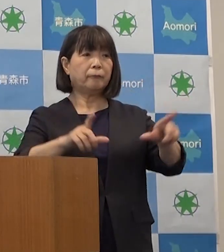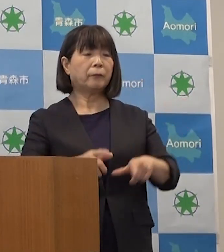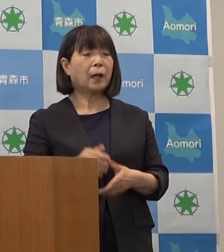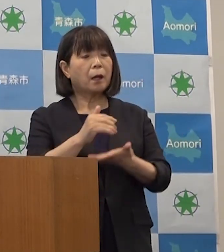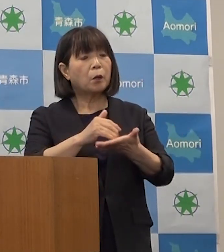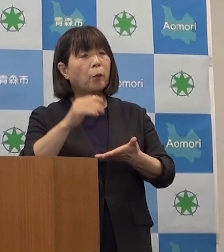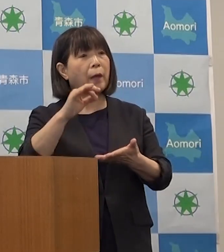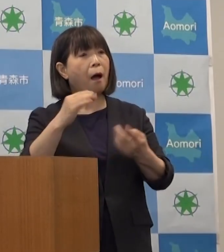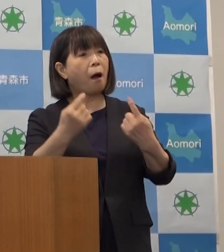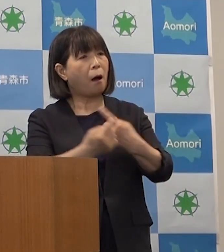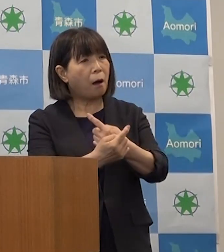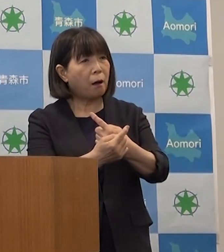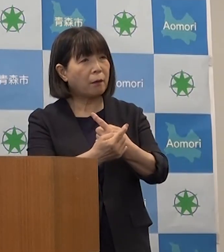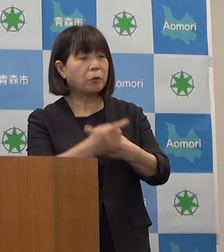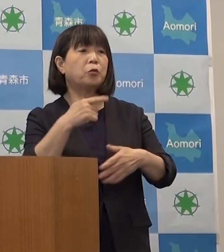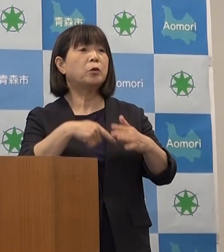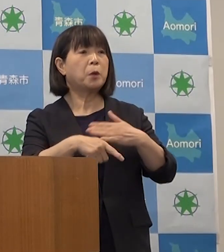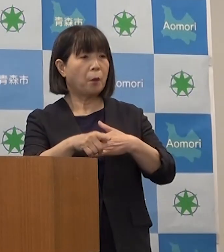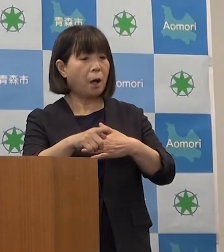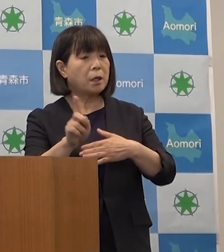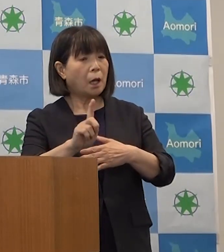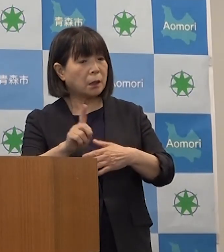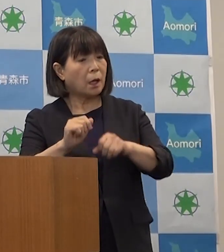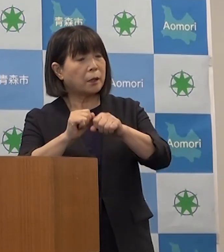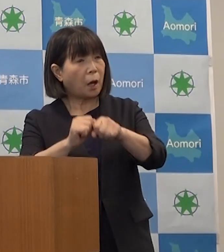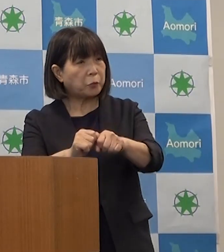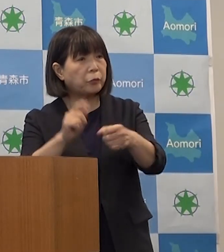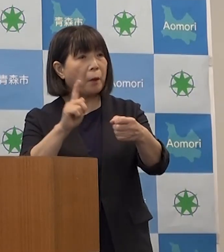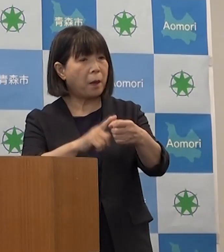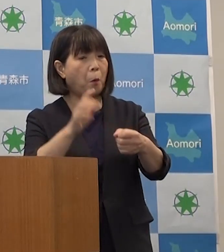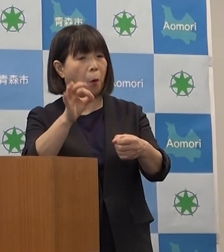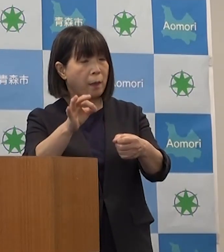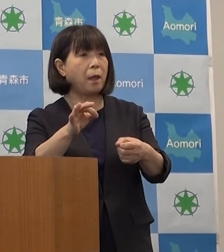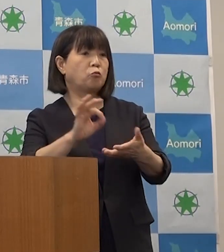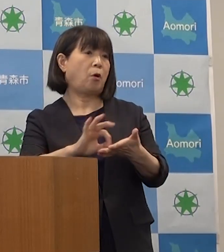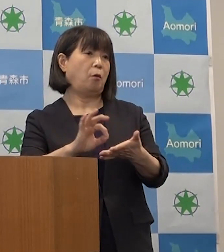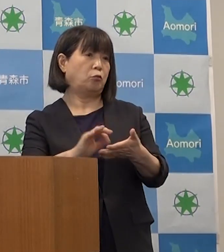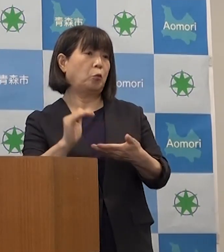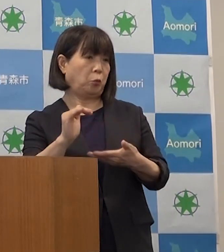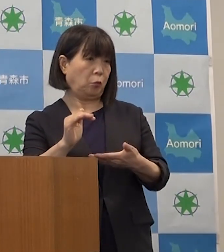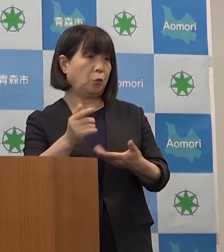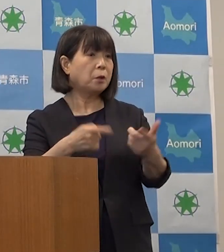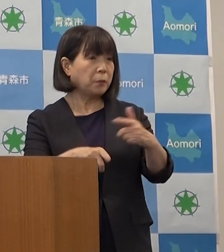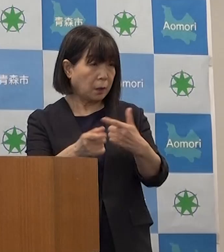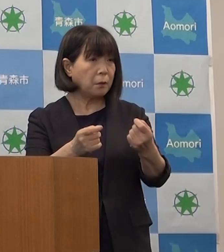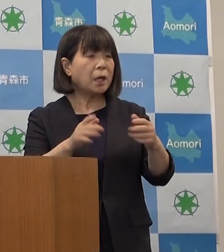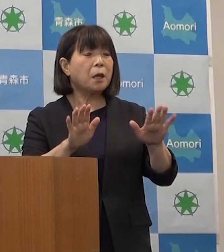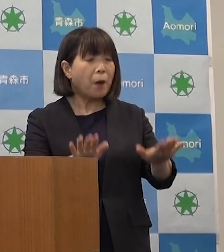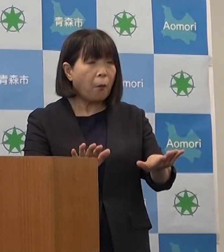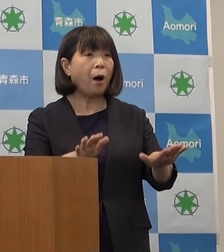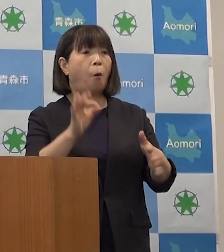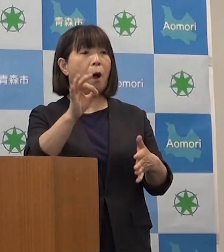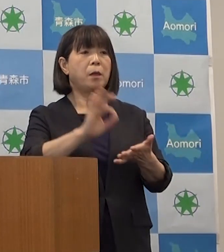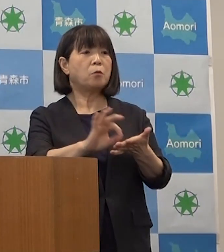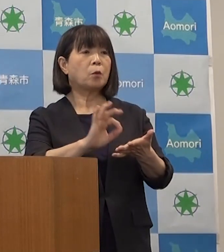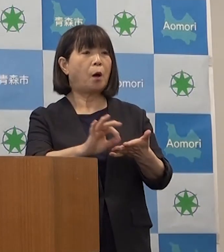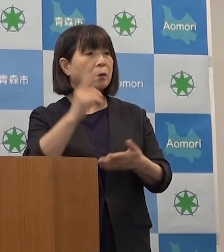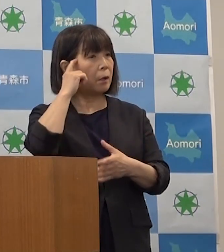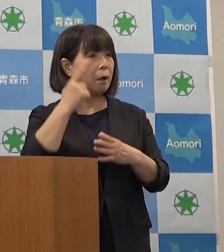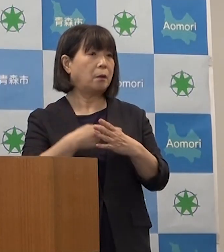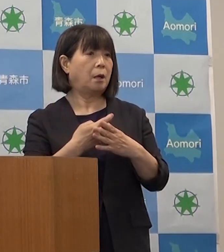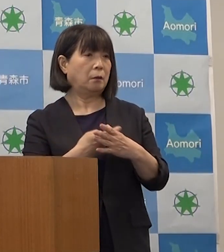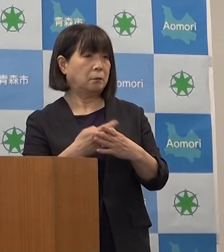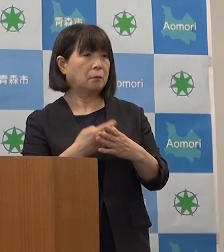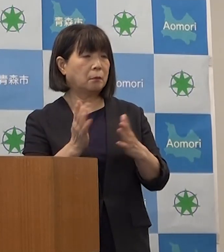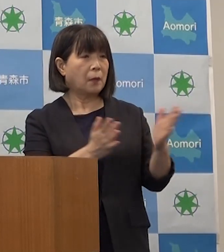予算化するというのは何かやることがあるからということになるわけですけども、今はそういうお金のかかることではなくて、関係各位のお